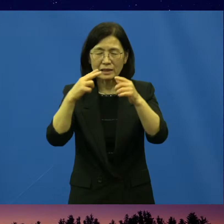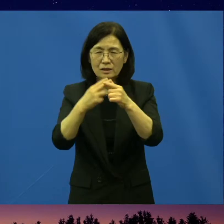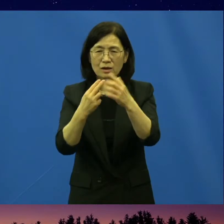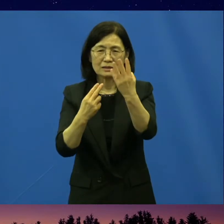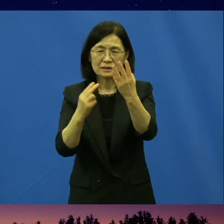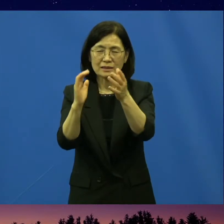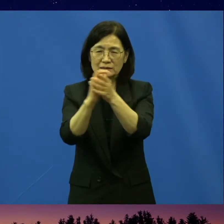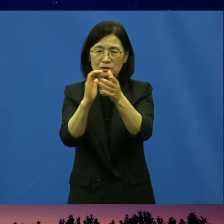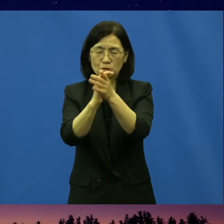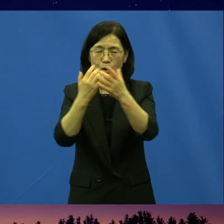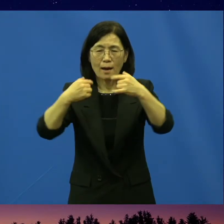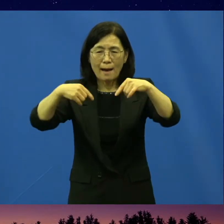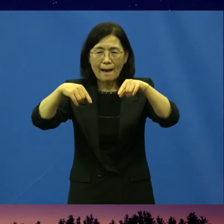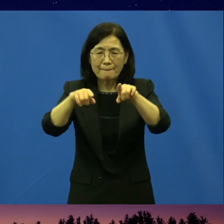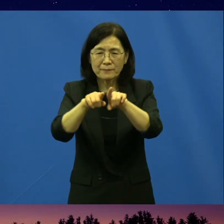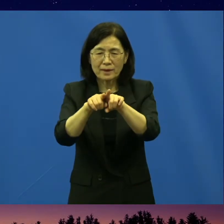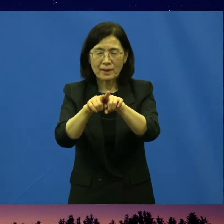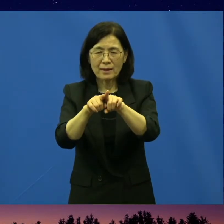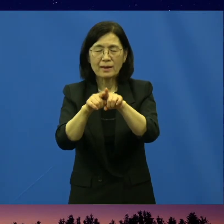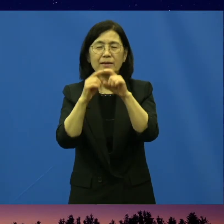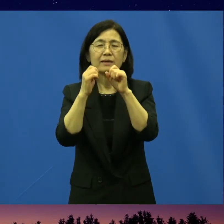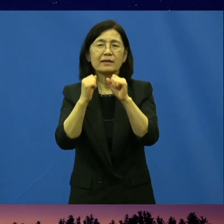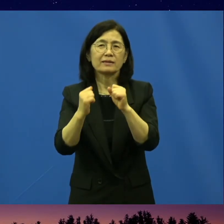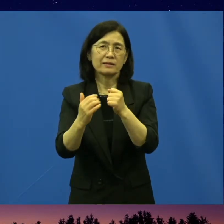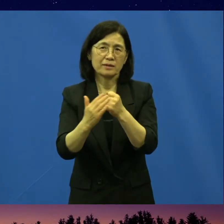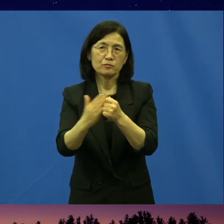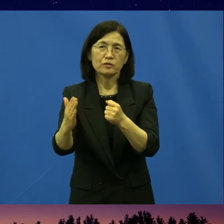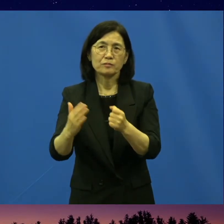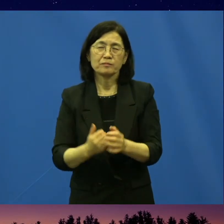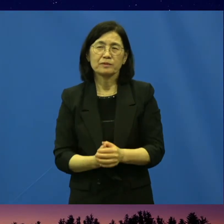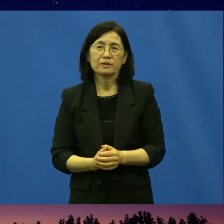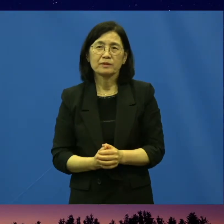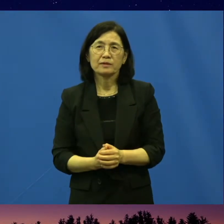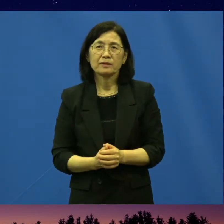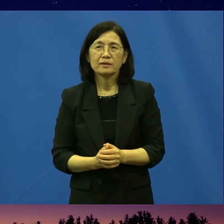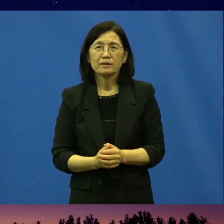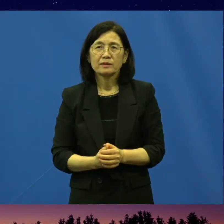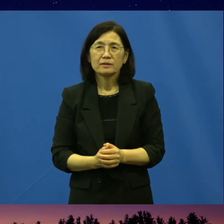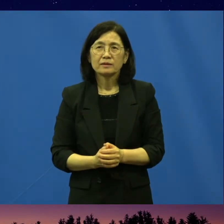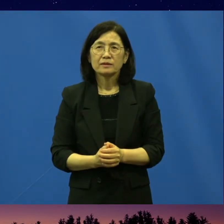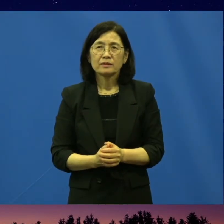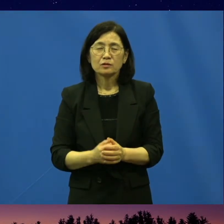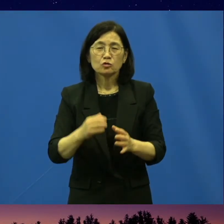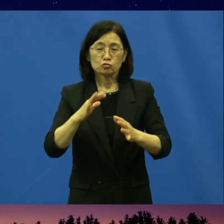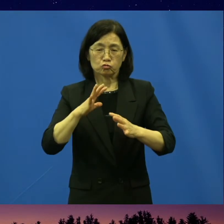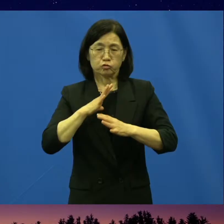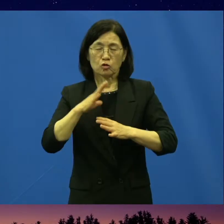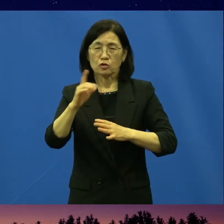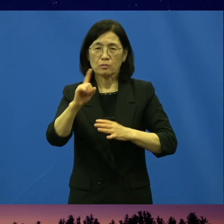그러니까 진짜 두려움은 물이나 강의 위협이 아니고 하나님이 함께 하지 않을 때